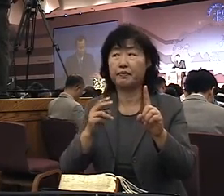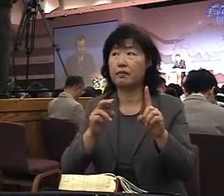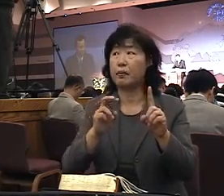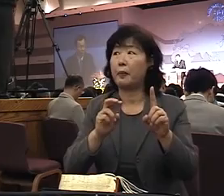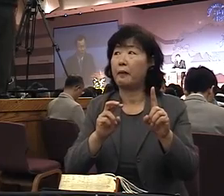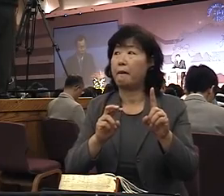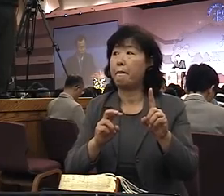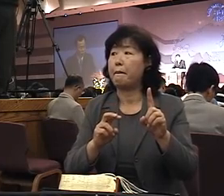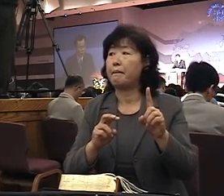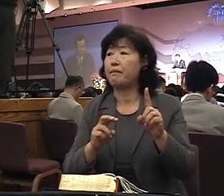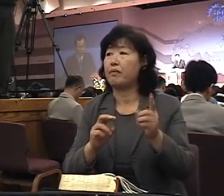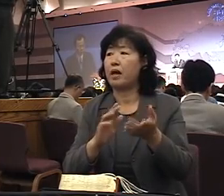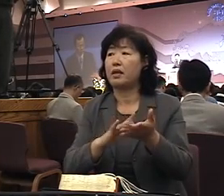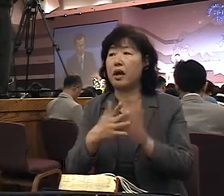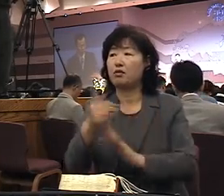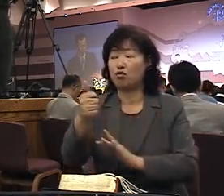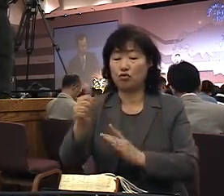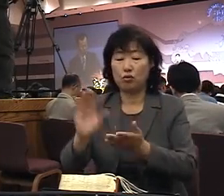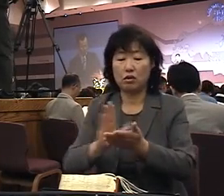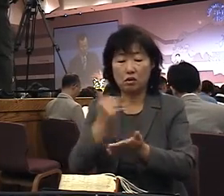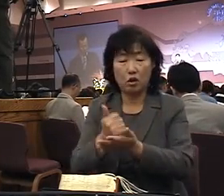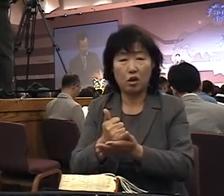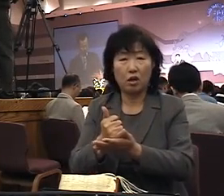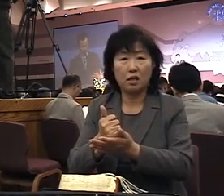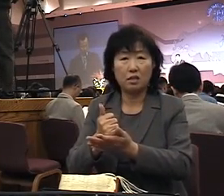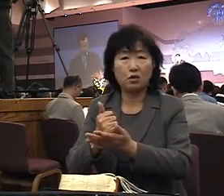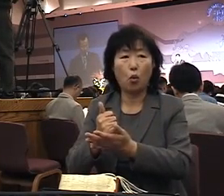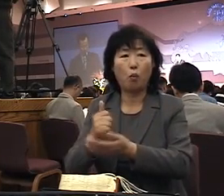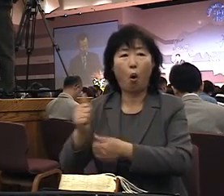마태복음 1장에는 예수 그리스도의 족보가 나옵니다.